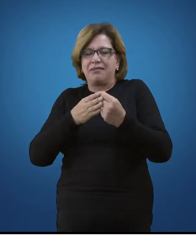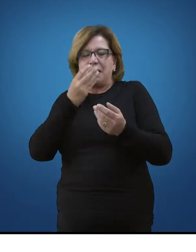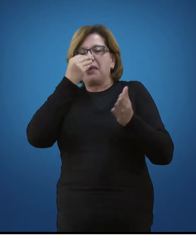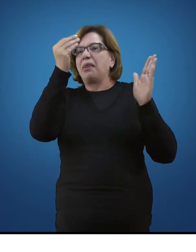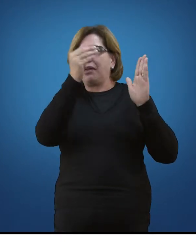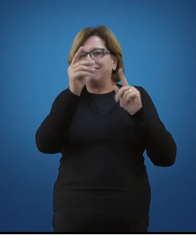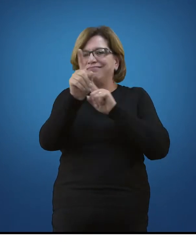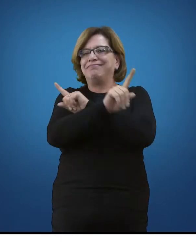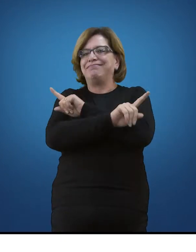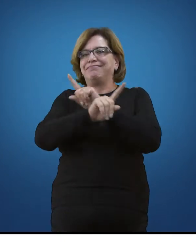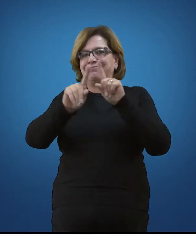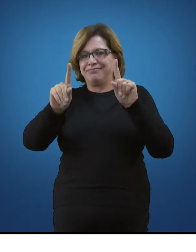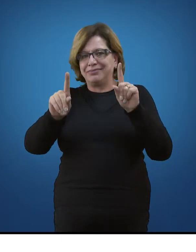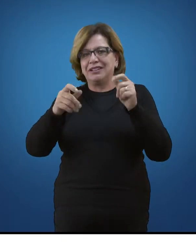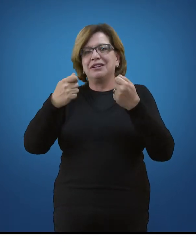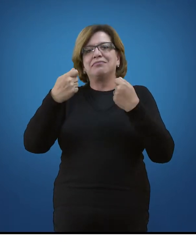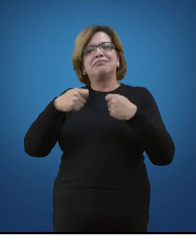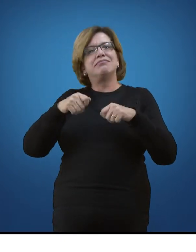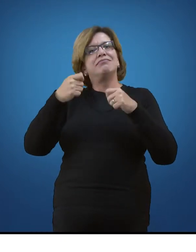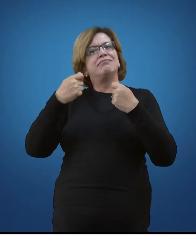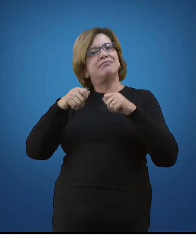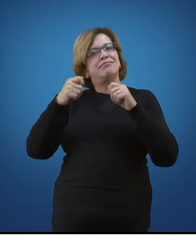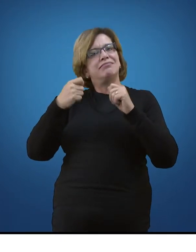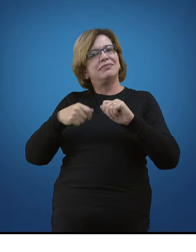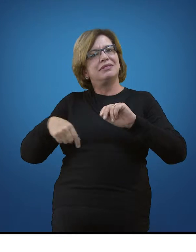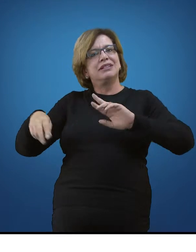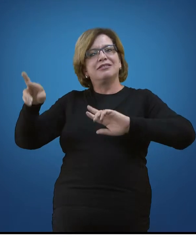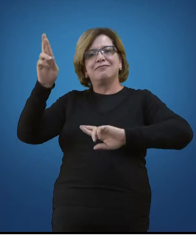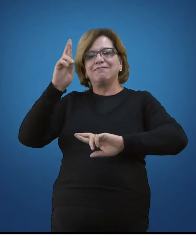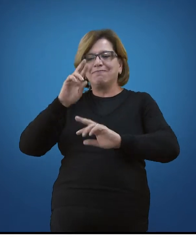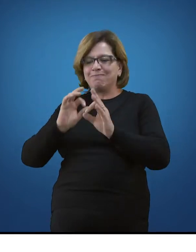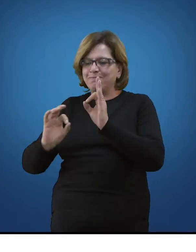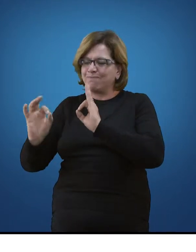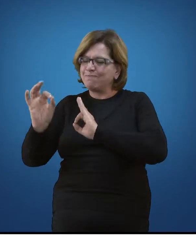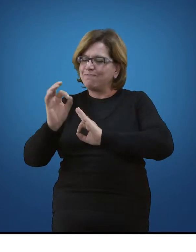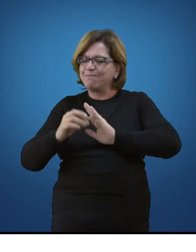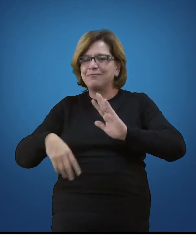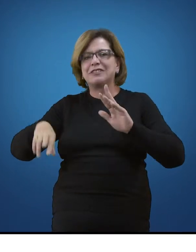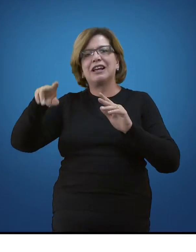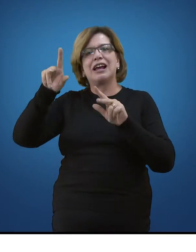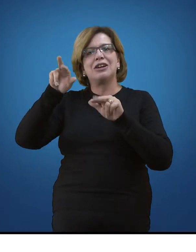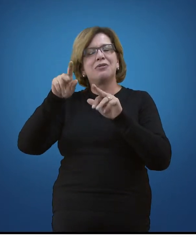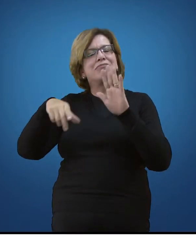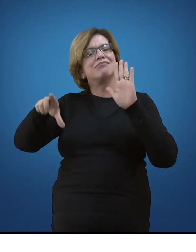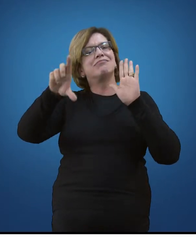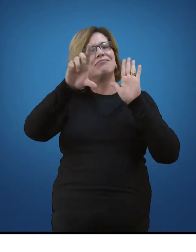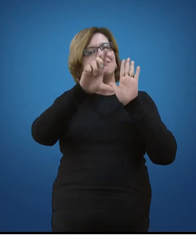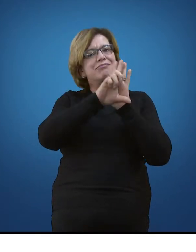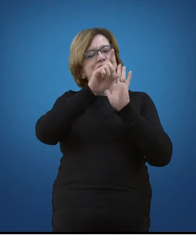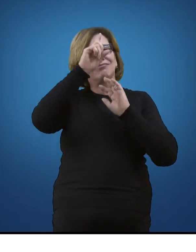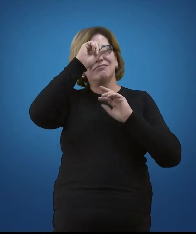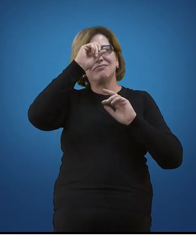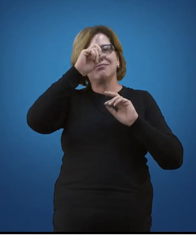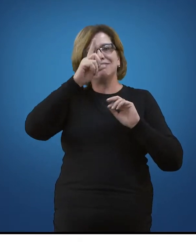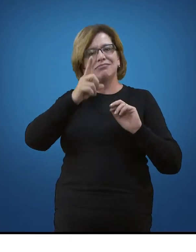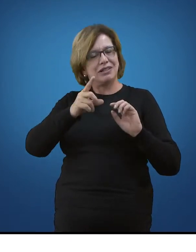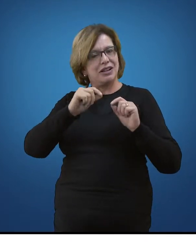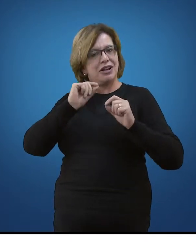de forma não convencional e não legal. Eles têm que ser